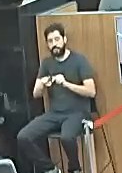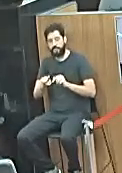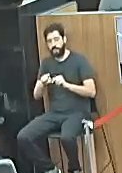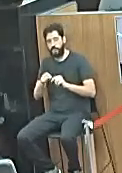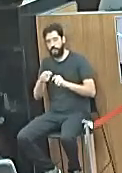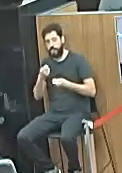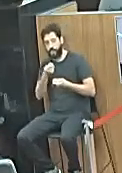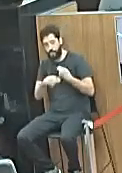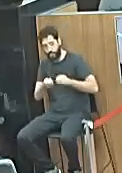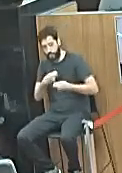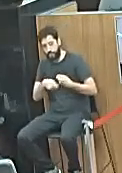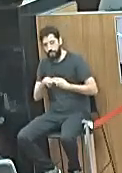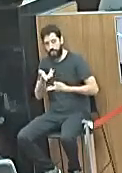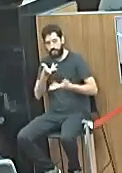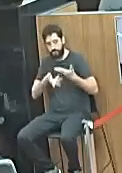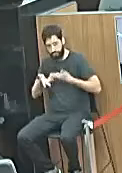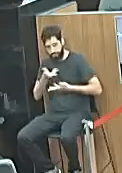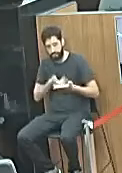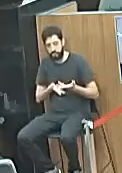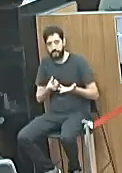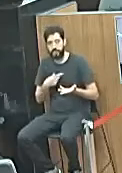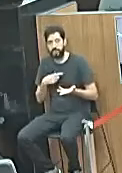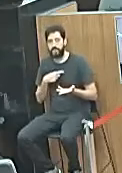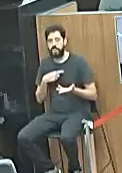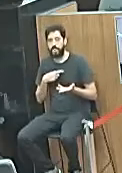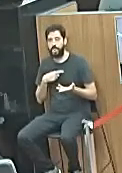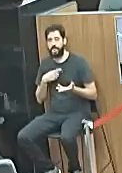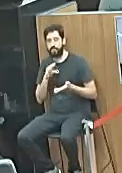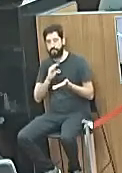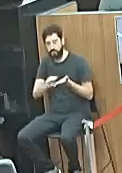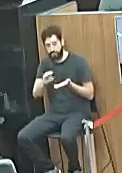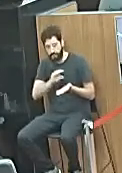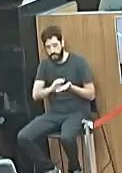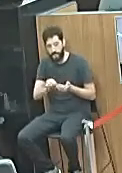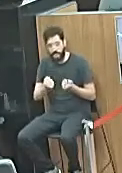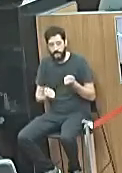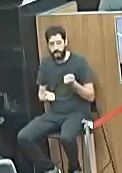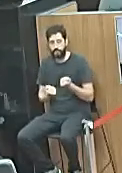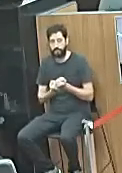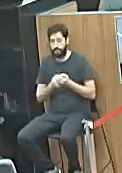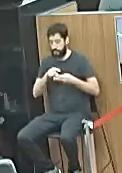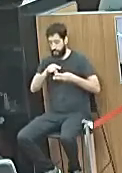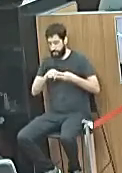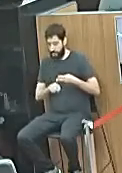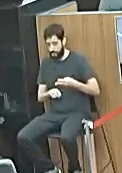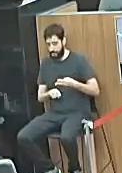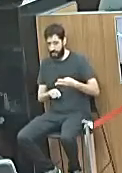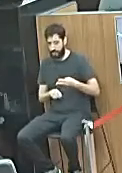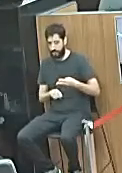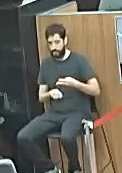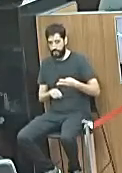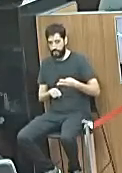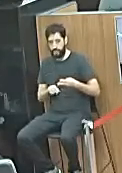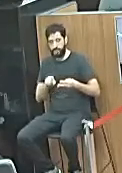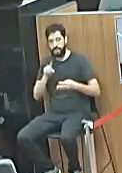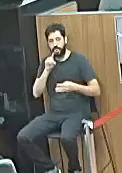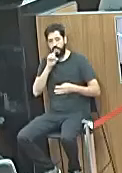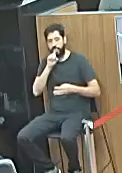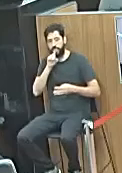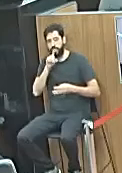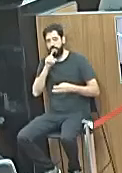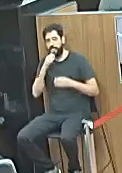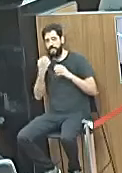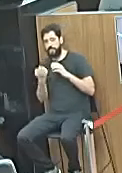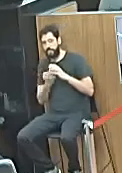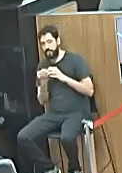solidária assegurando recursos para o apoio a três empreendimentos em cada um dos 15 x 15